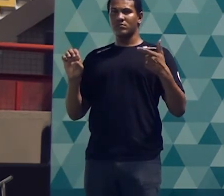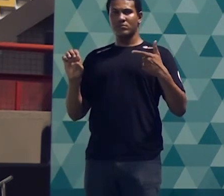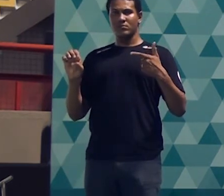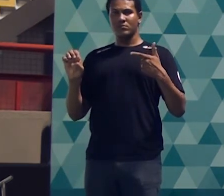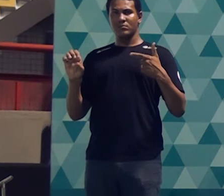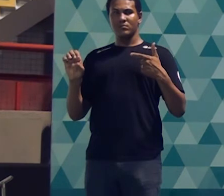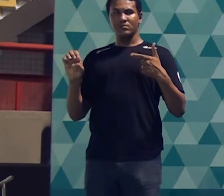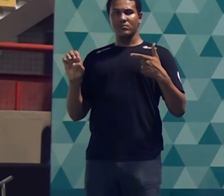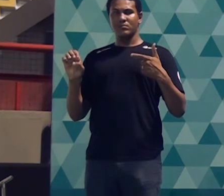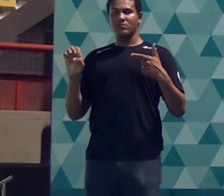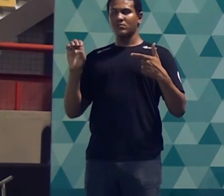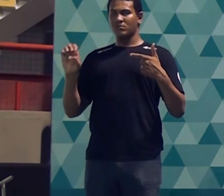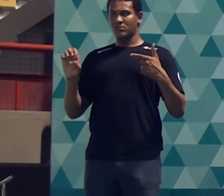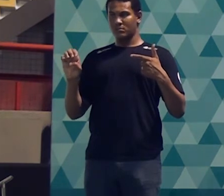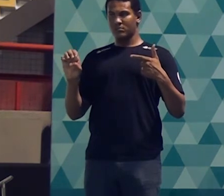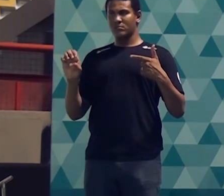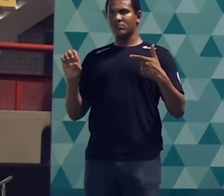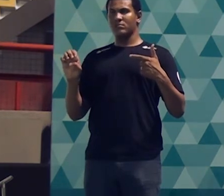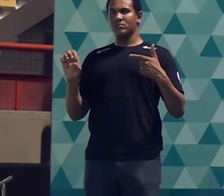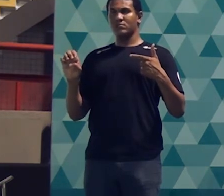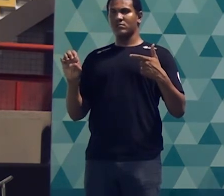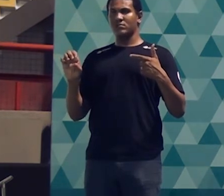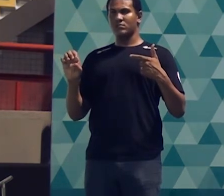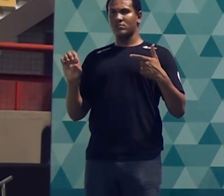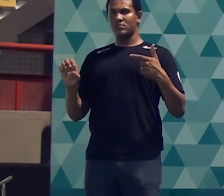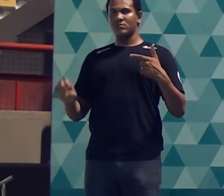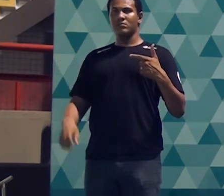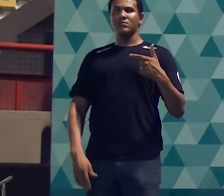Segunda, é de esperança.